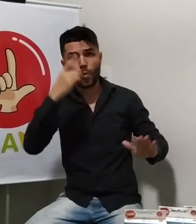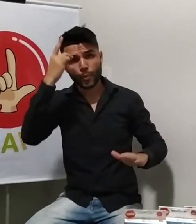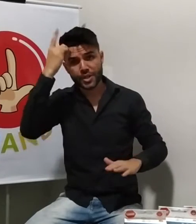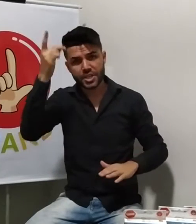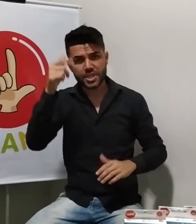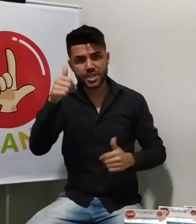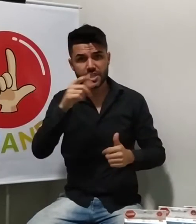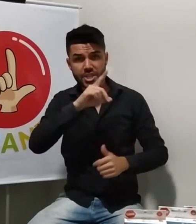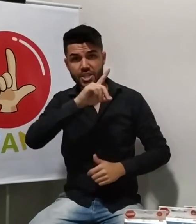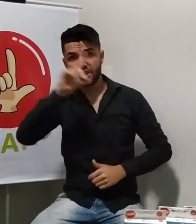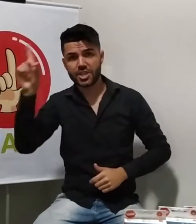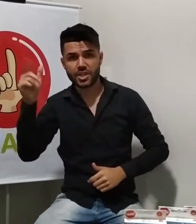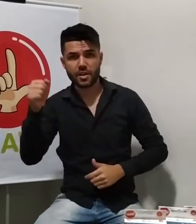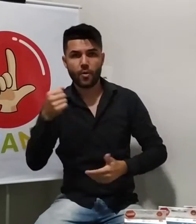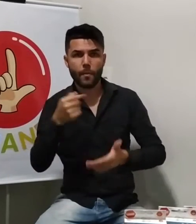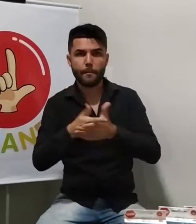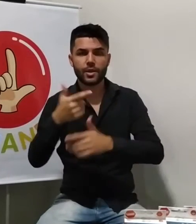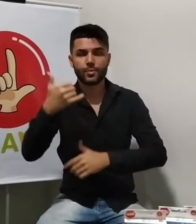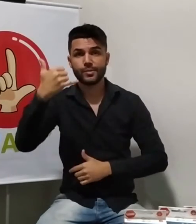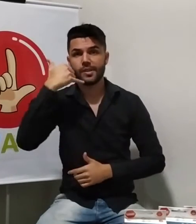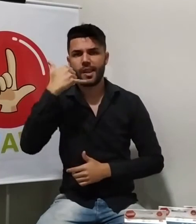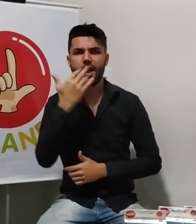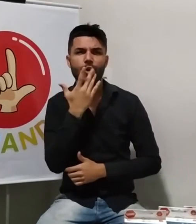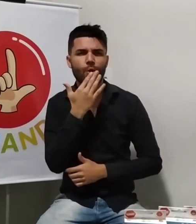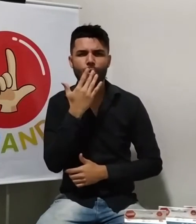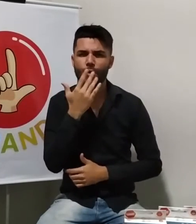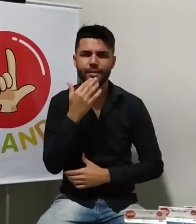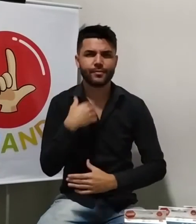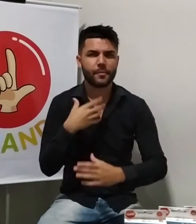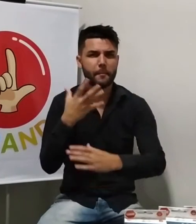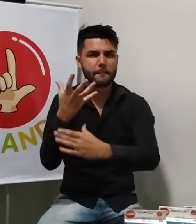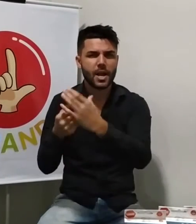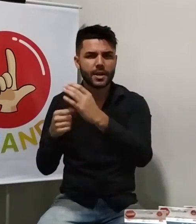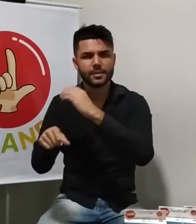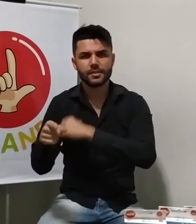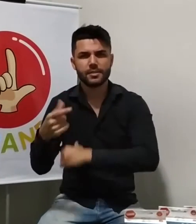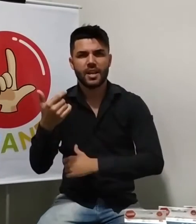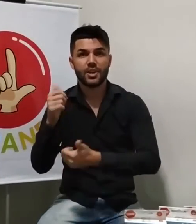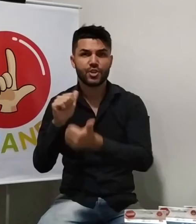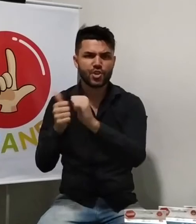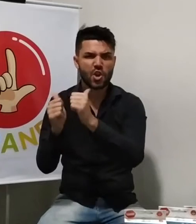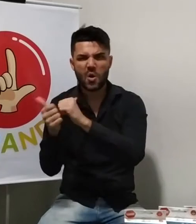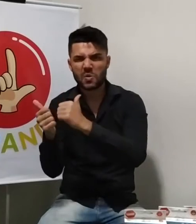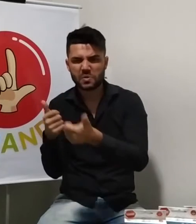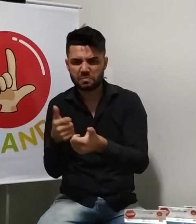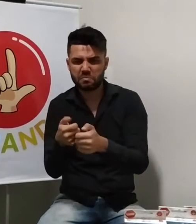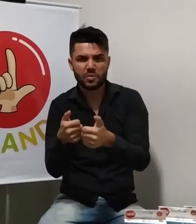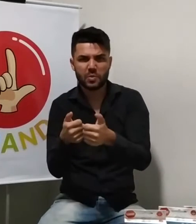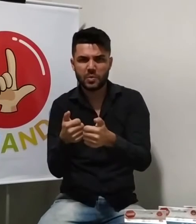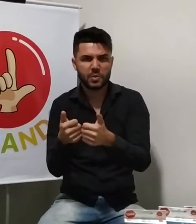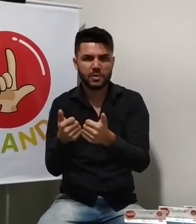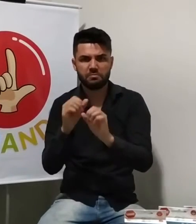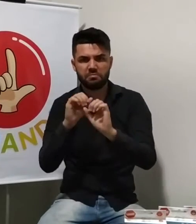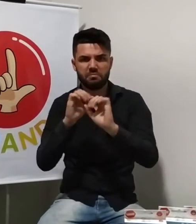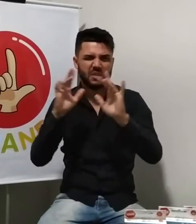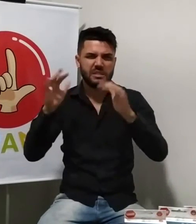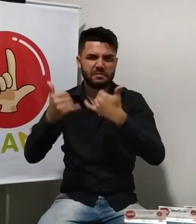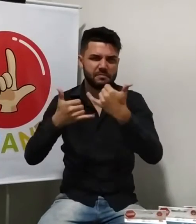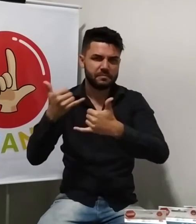você aí no Brasil. Eu peguei um avião, tinha 19 anos, fui pra Londres, apresentei o plano de negócio pros caras, e os caras gostaram da ideia, porque,